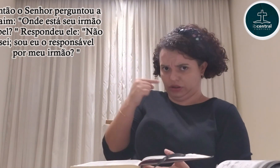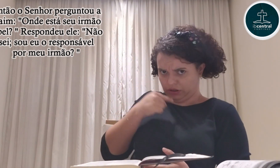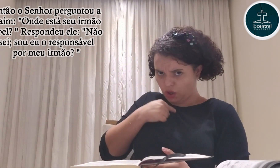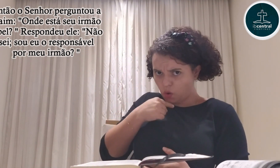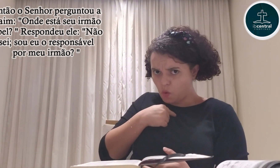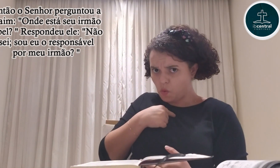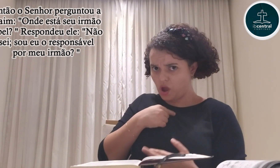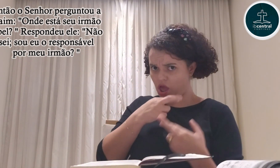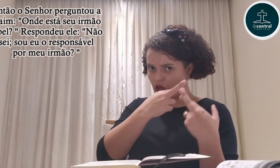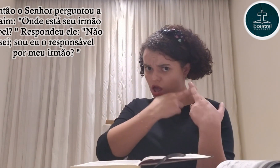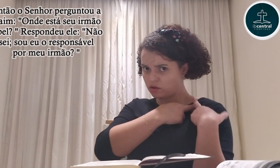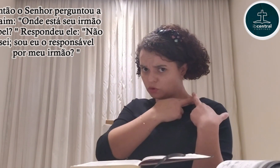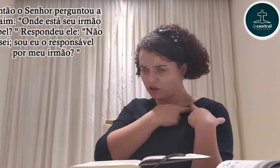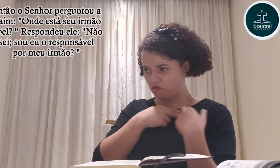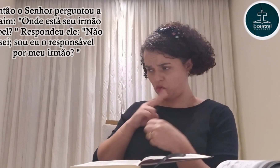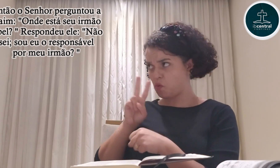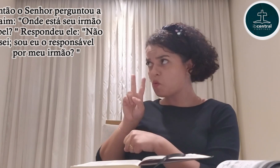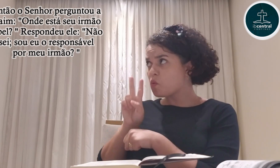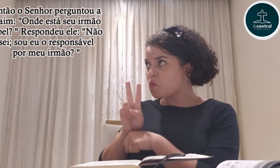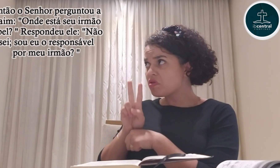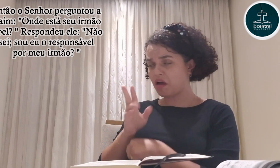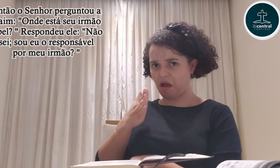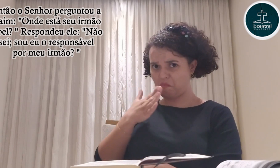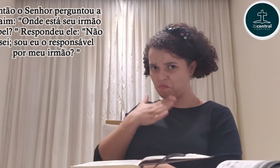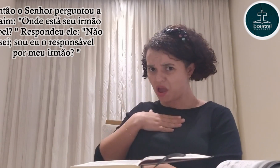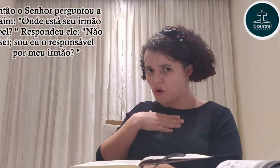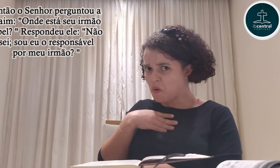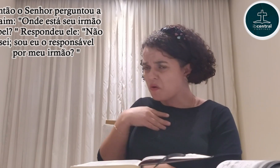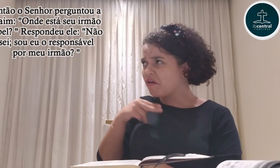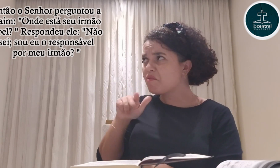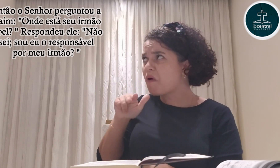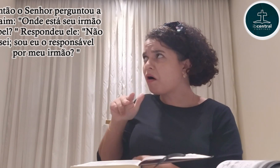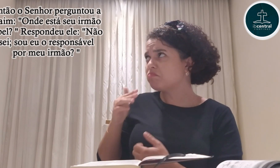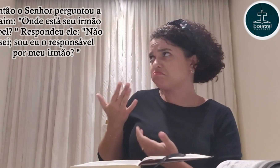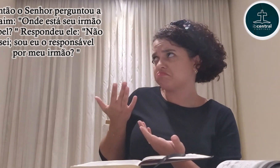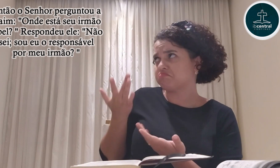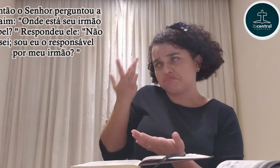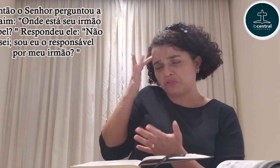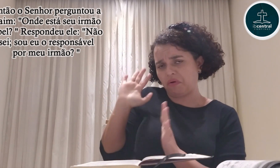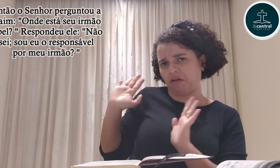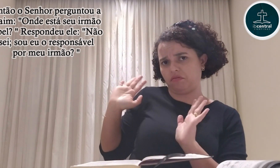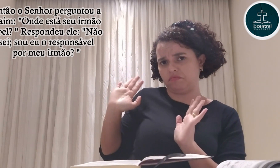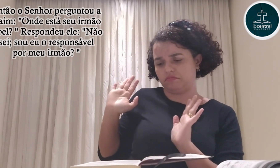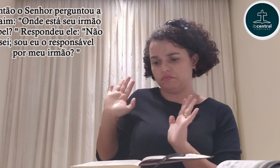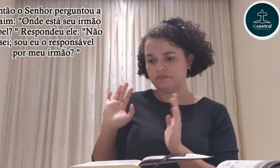Respondeu ele: Não sei. Sou eu o responsável pelo meu irmão?